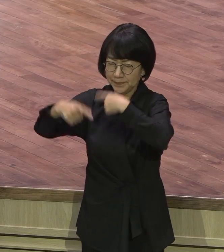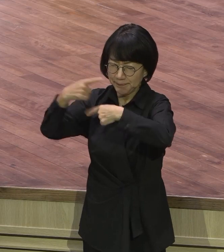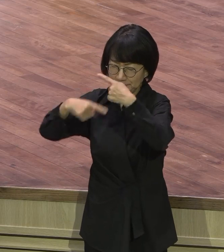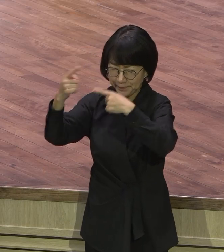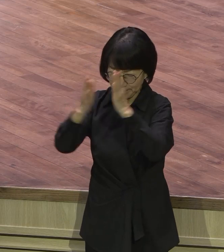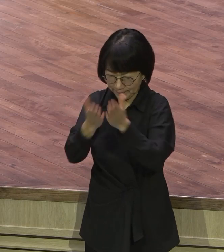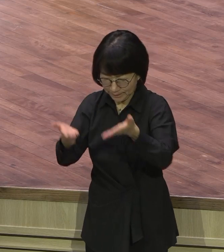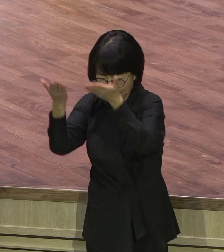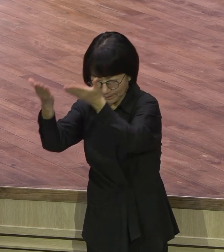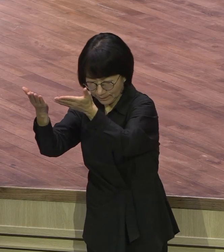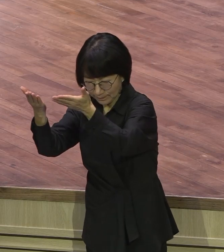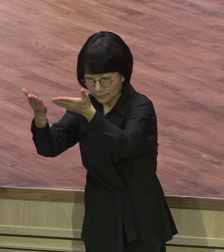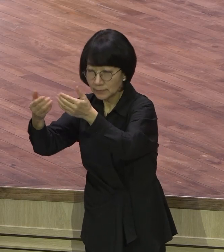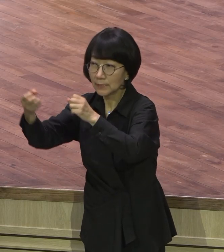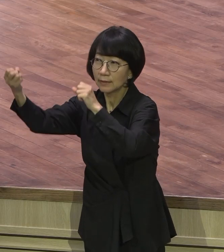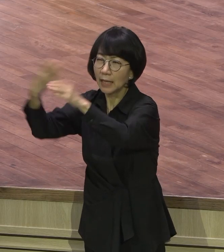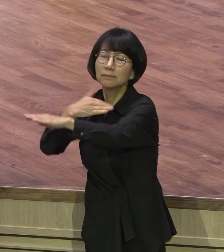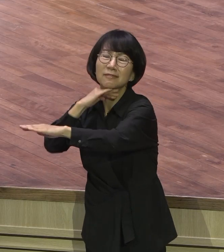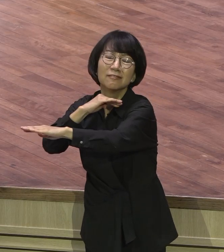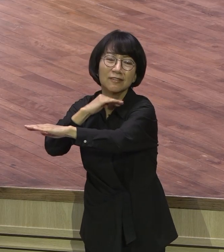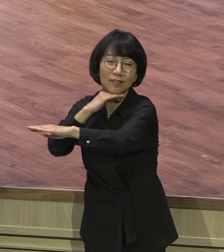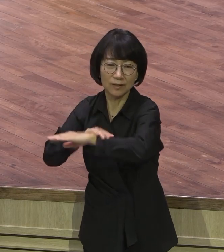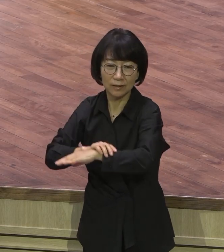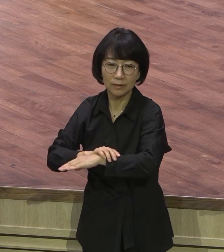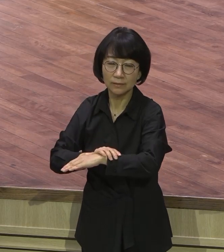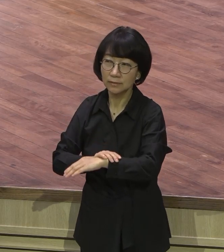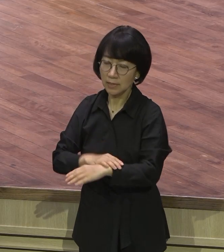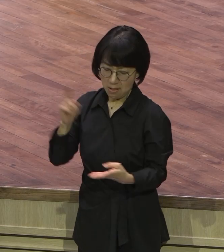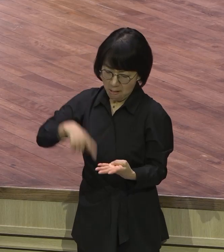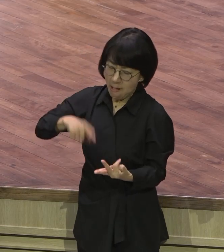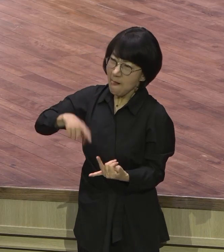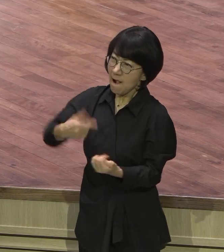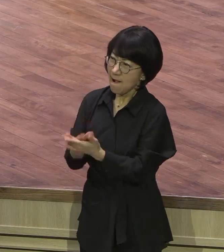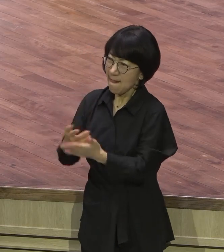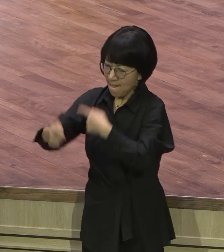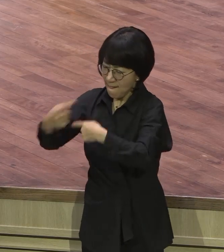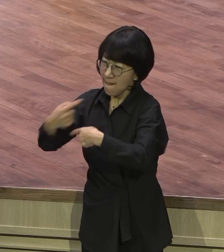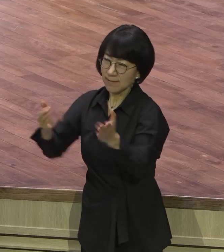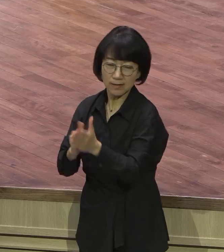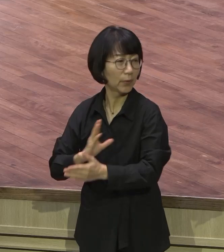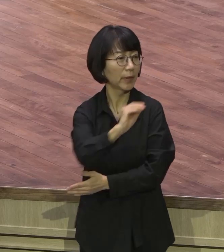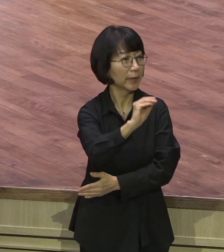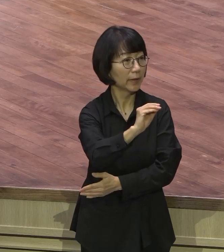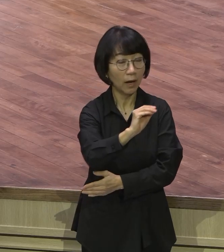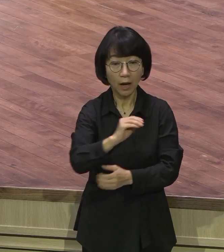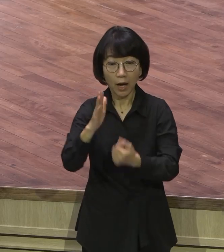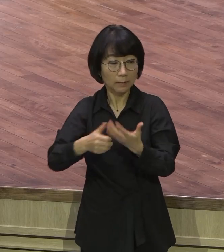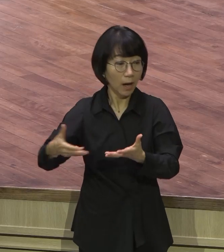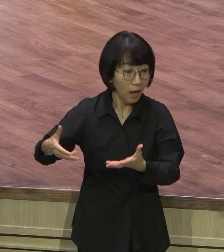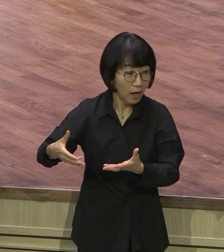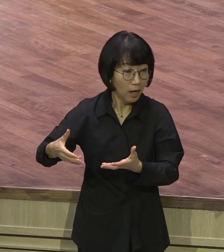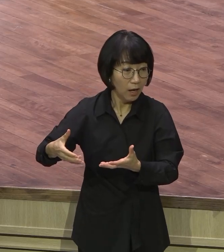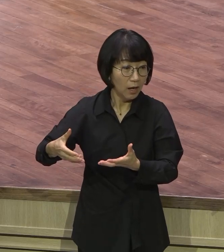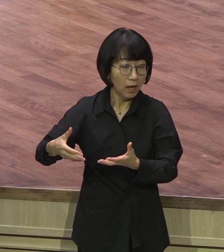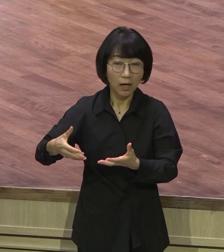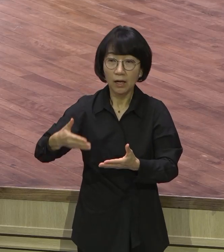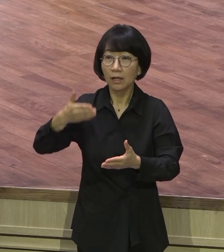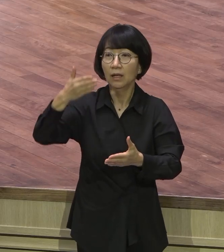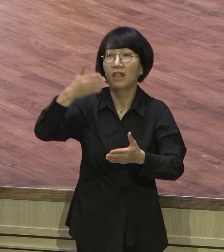말씀할 수 있는 기회를 주세요 기회를 다 들어놓고 가버려 하나님 말 좀 하자 나도